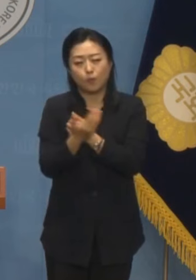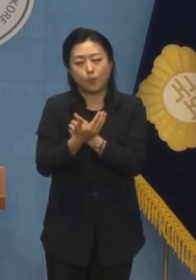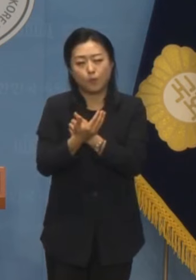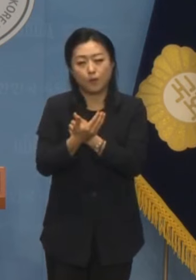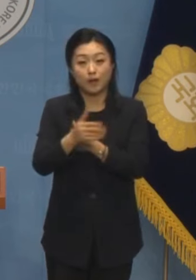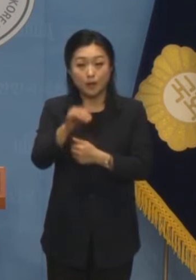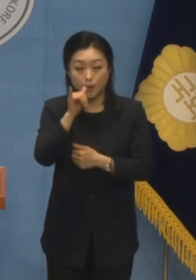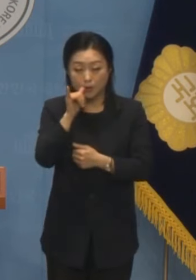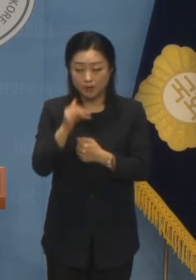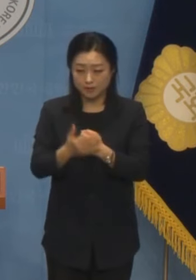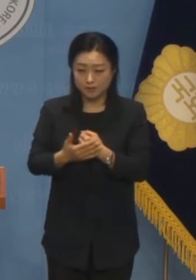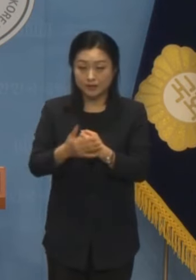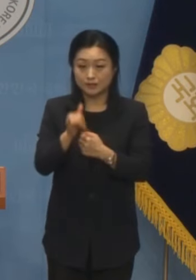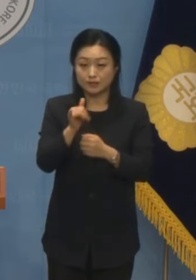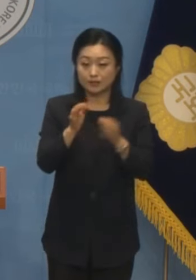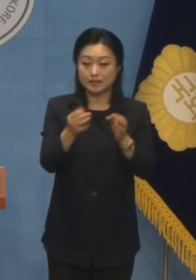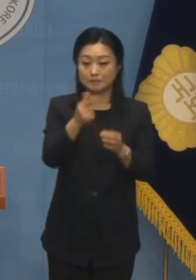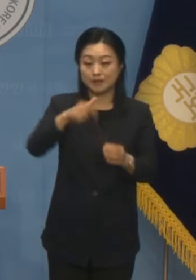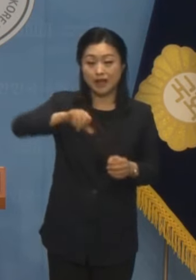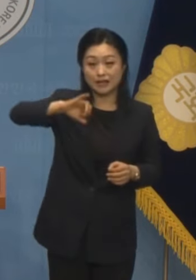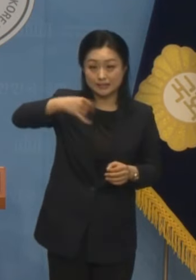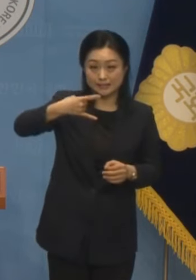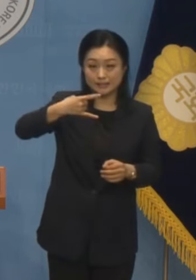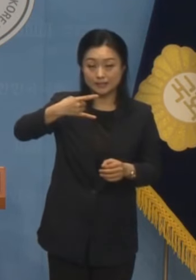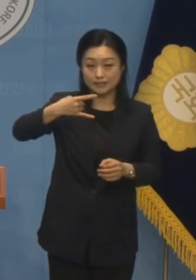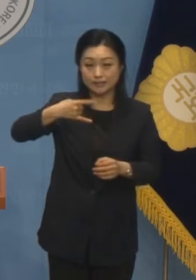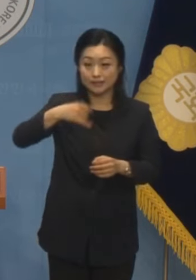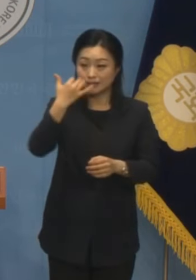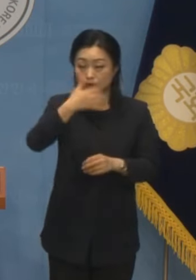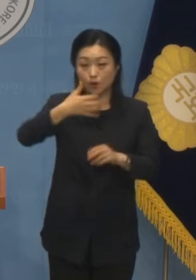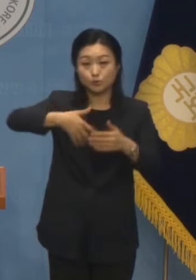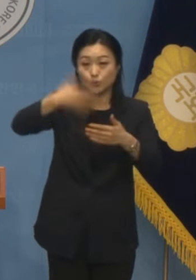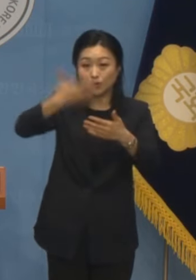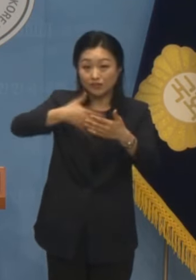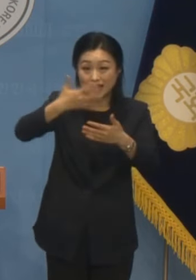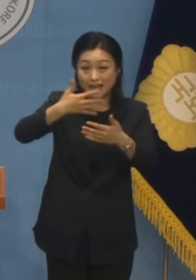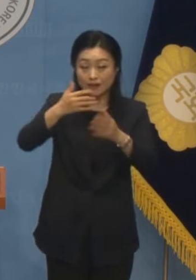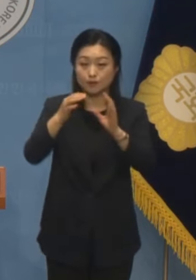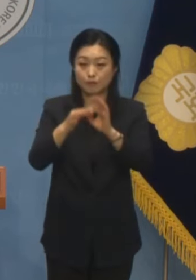감사기 김학의 동영상이 나와도 김학의가 아니다라고